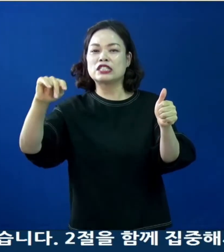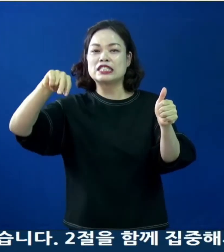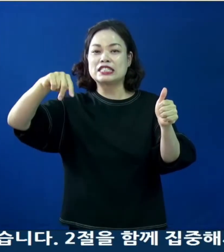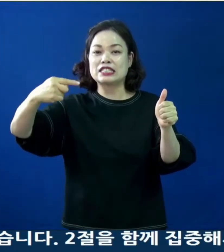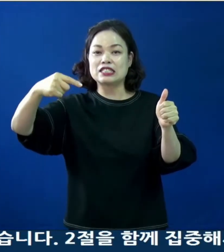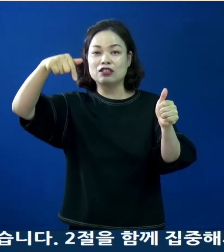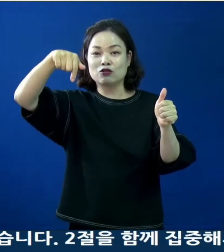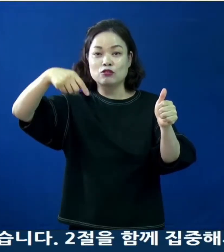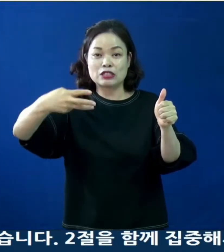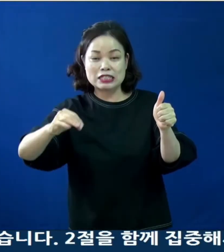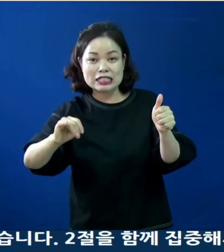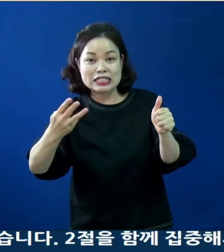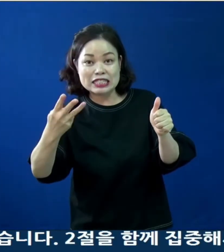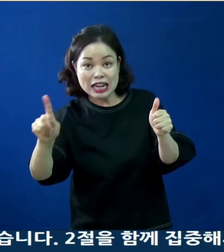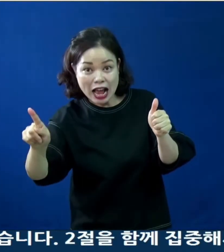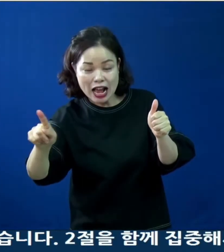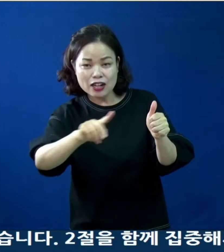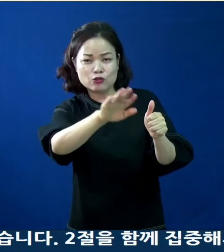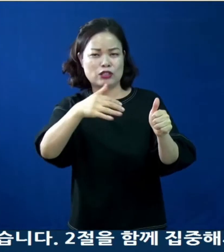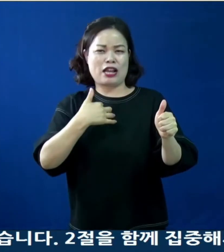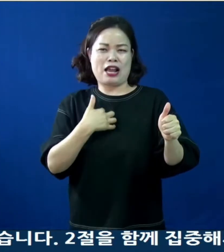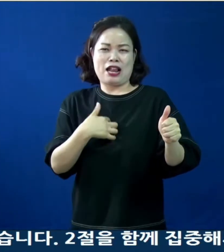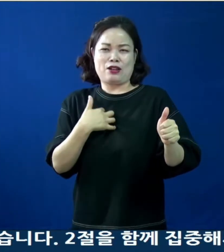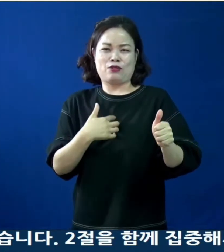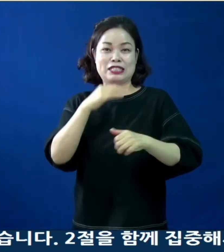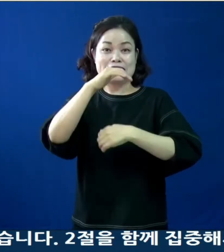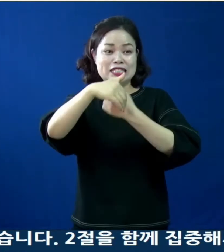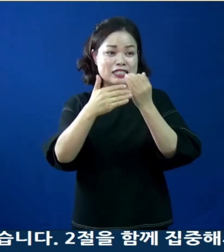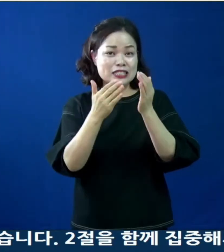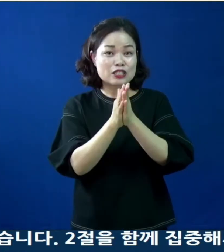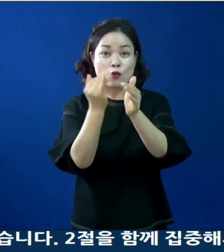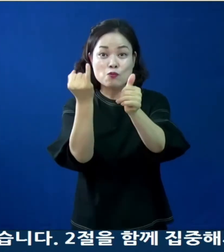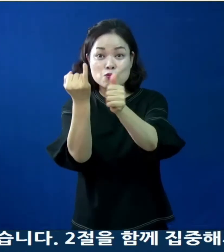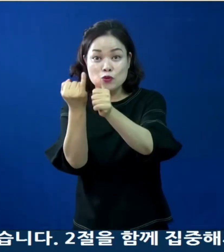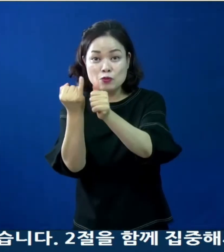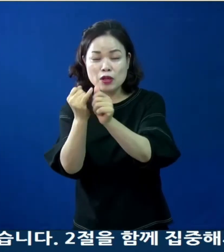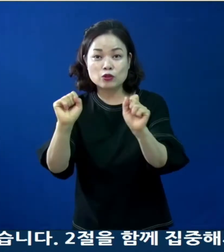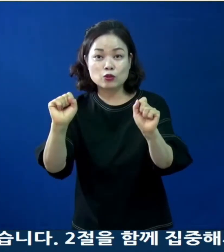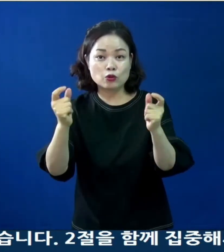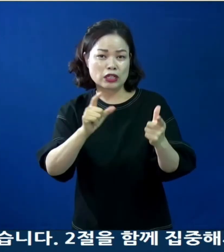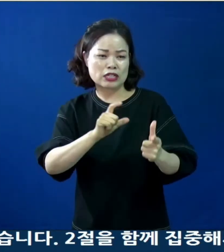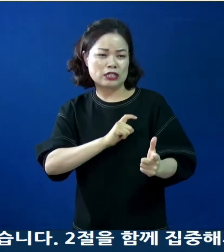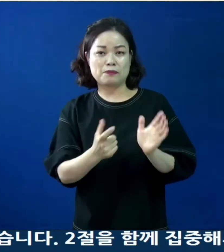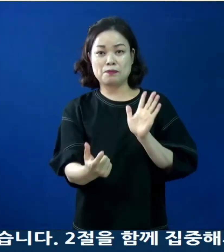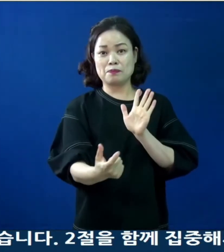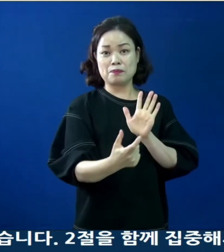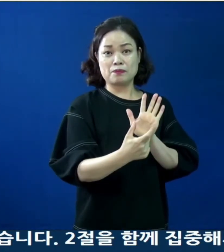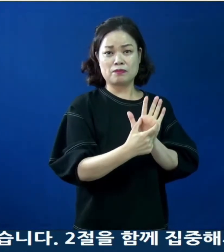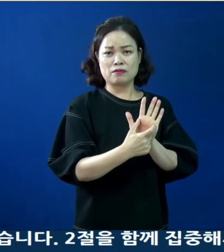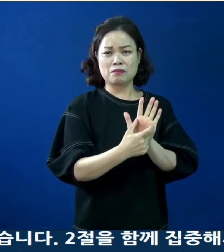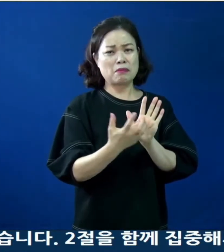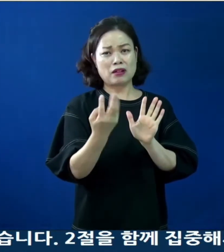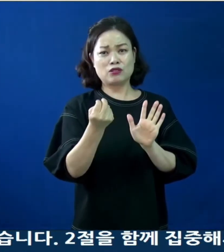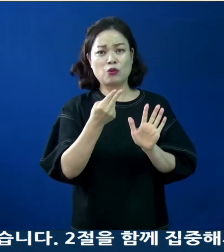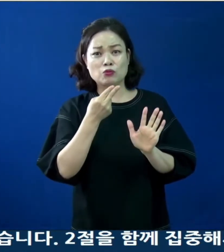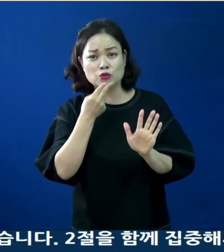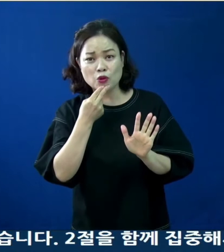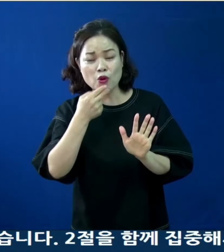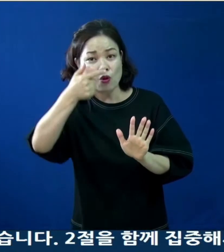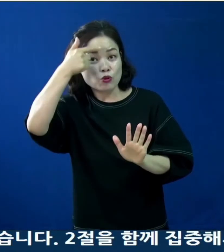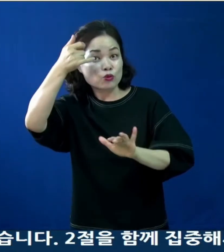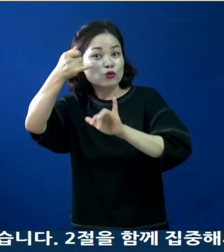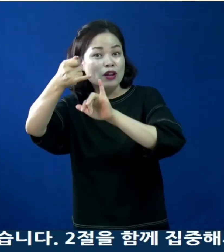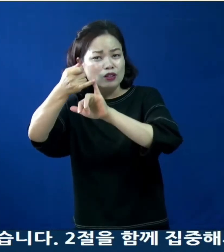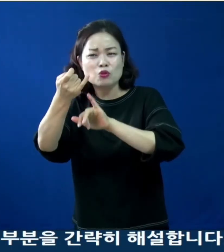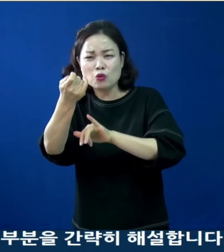브리스길라와 아굴라와 브리스길라, 우리가 알고 있는 성경의 부부가 동시에 이름 나오는 경우가 지극히 드뭅니다. 구약 시대에